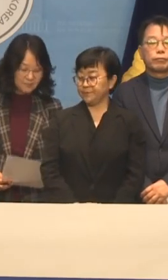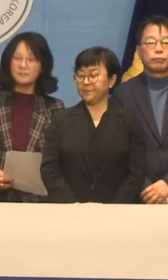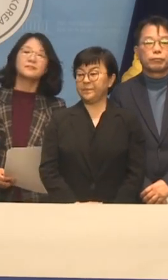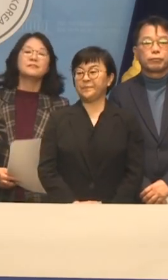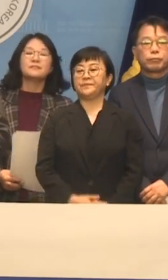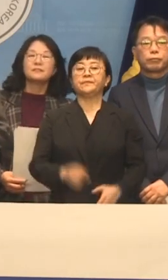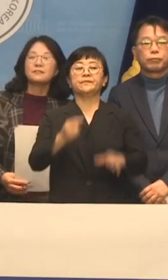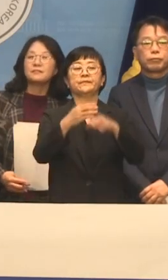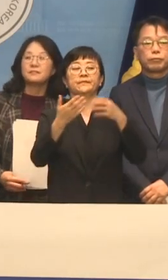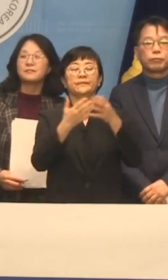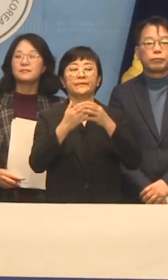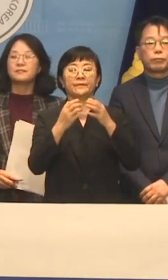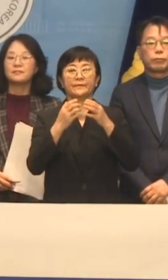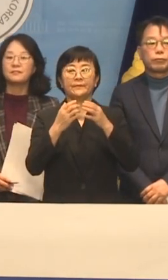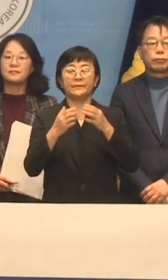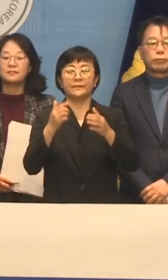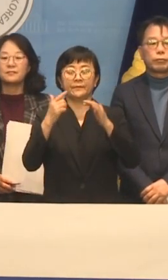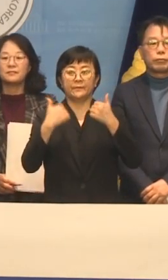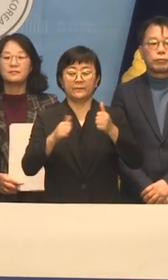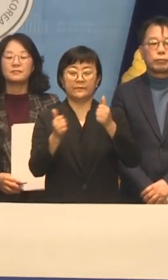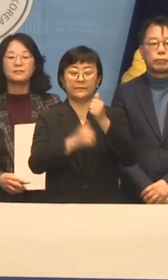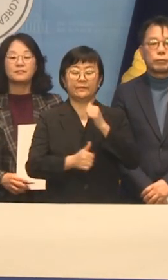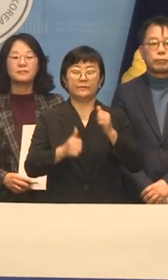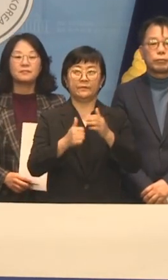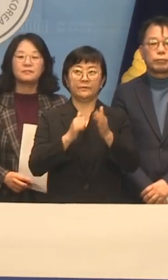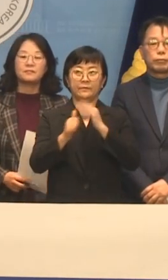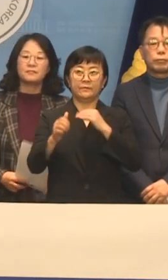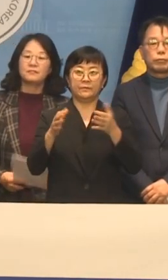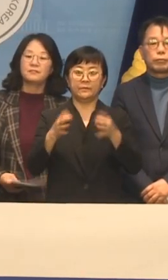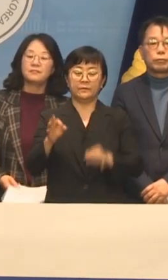네, 더민주 전국혁신회의 상임대표 김우영입니다.